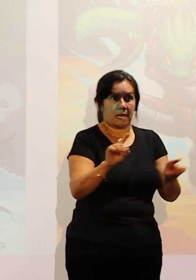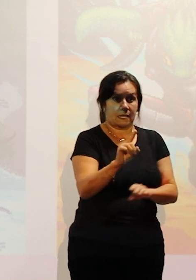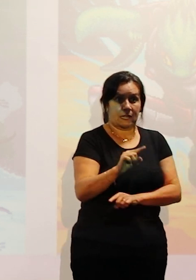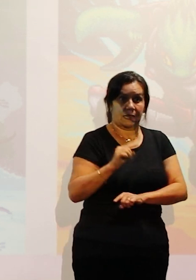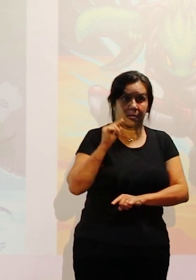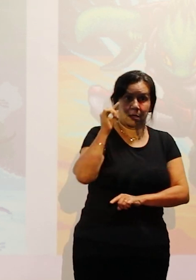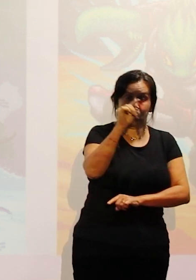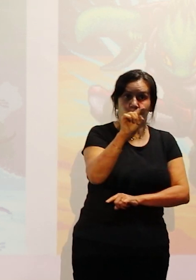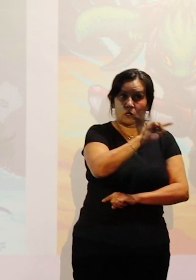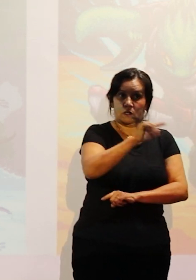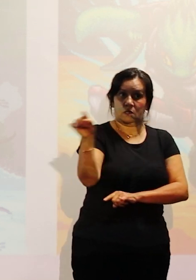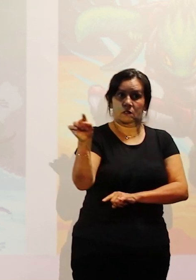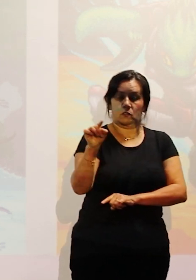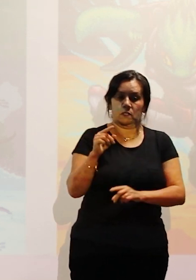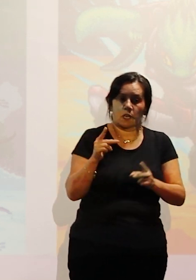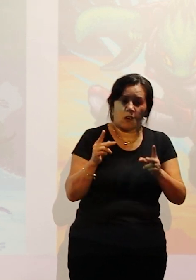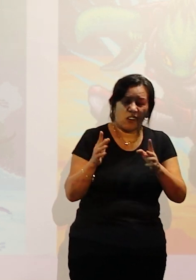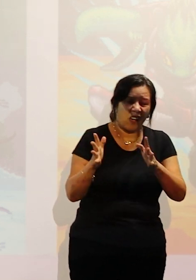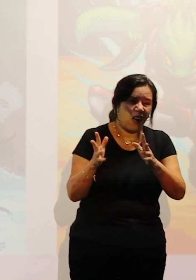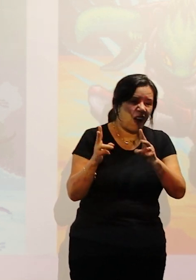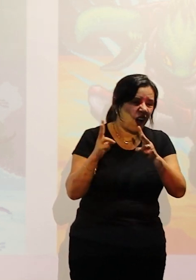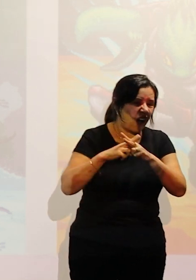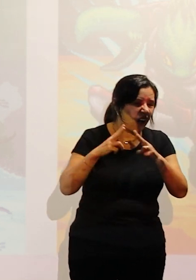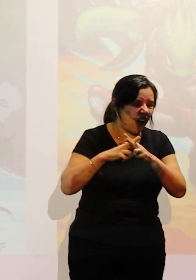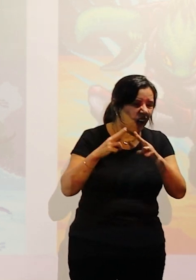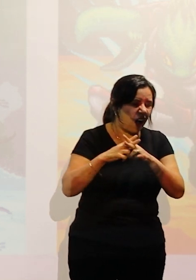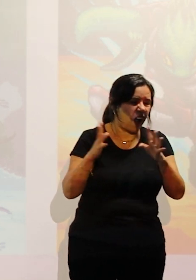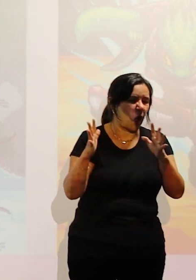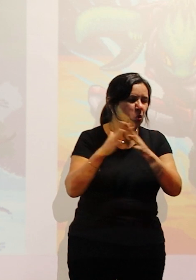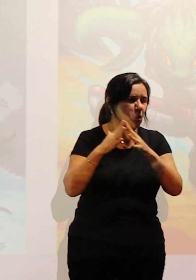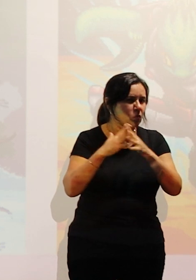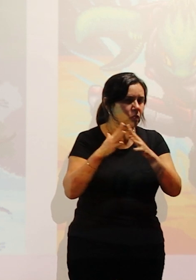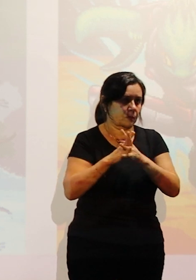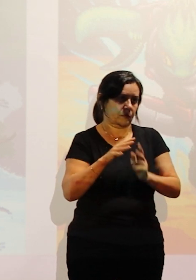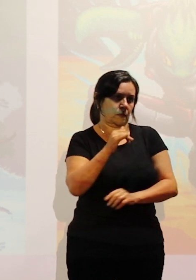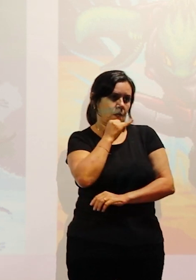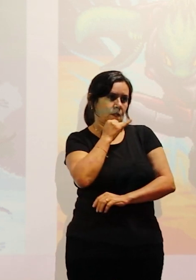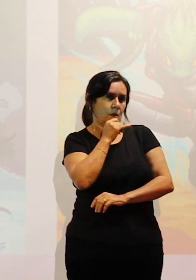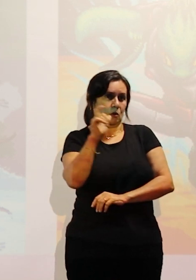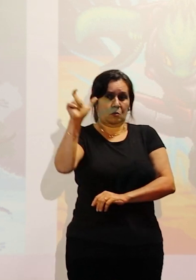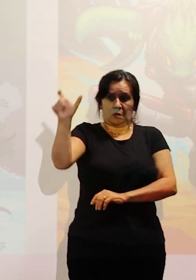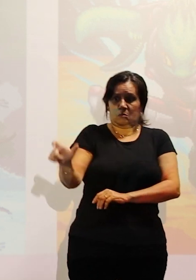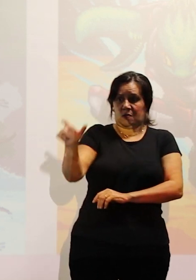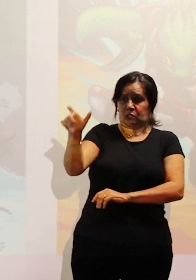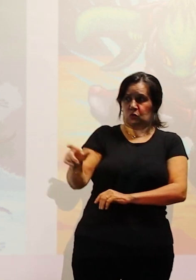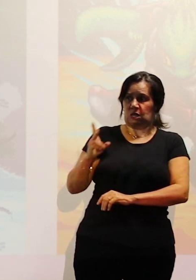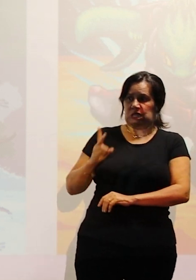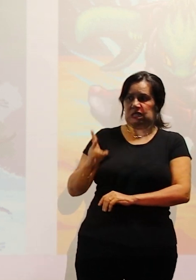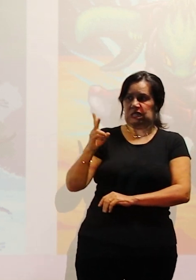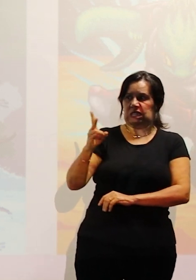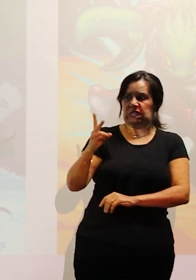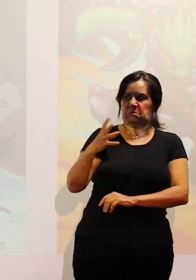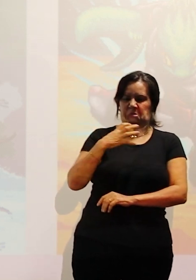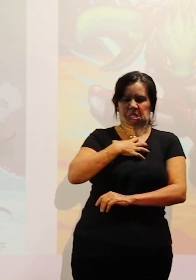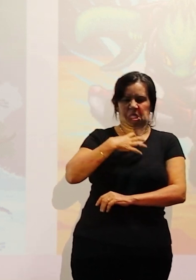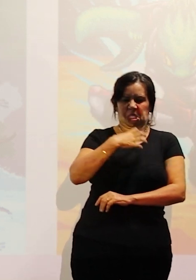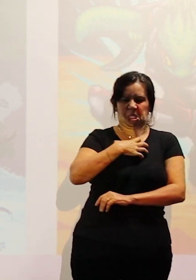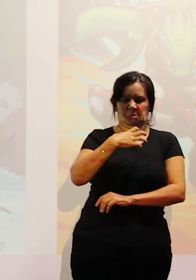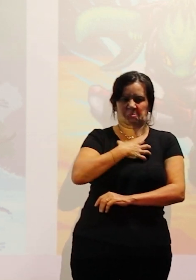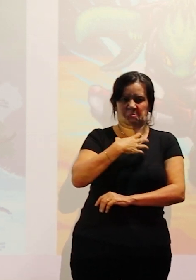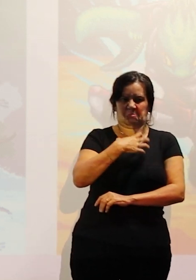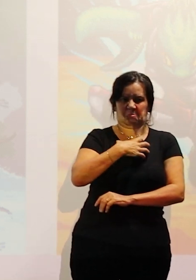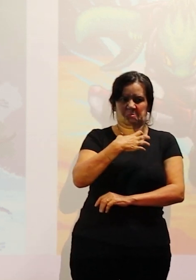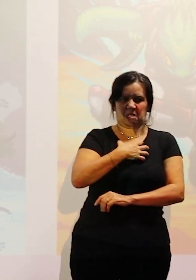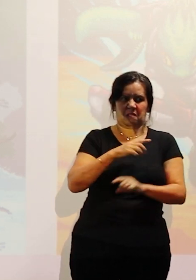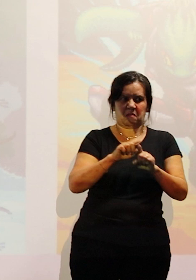com algumas questões conflitantes, pegando, por exemplo, um cara que ele está sempre bravo, mas, ao mesmo tempo, ele é muito